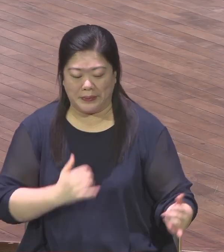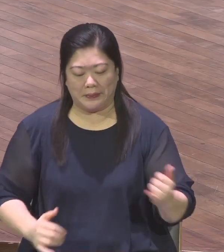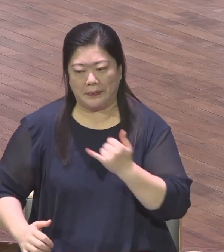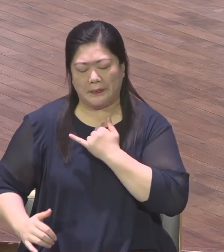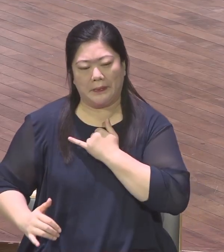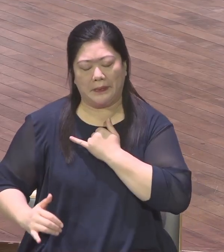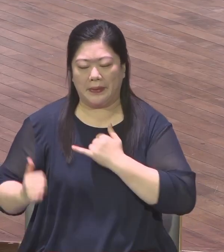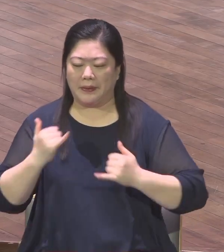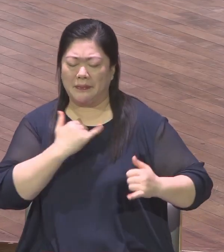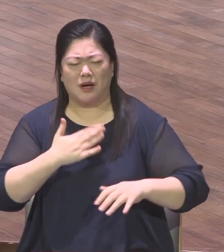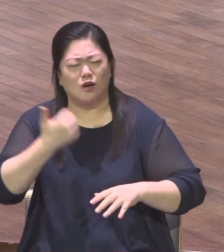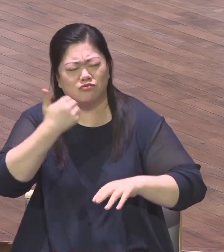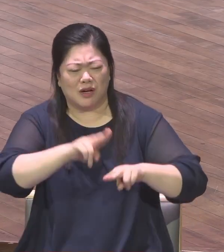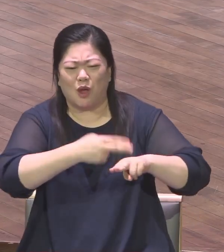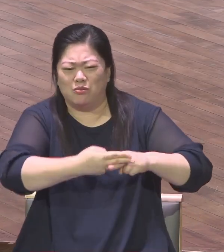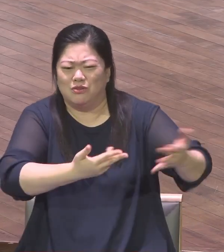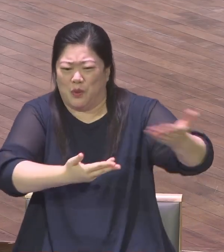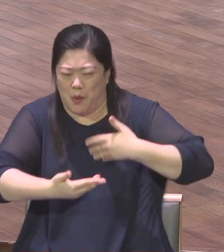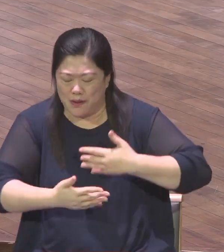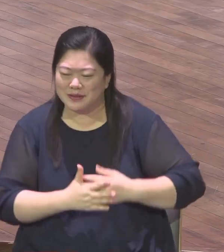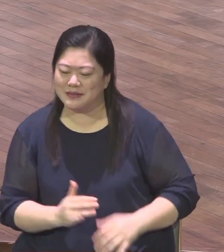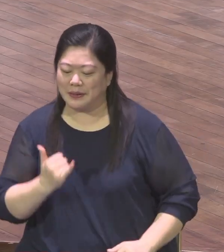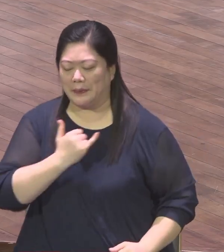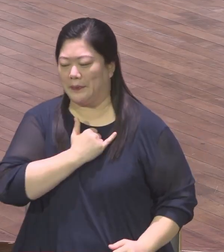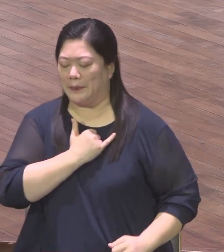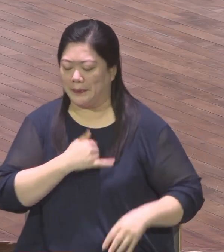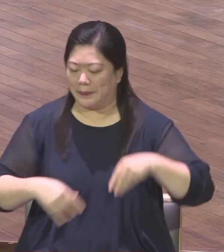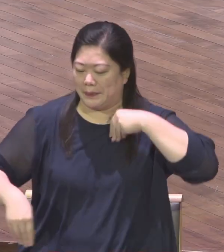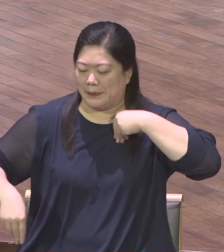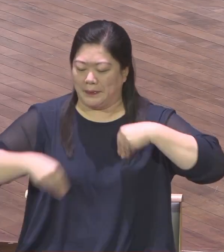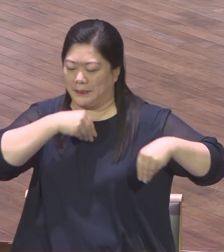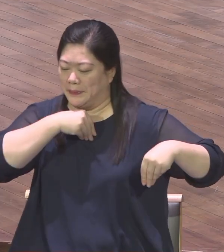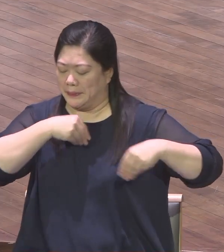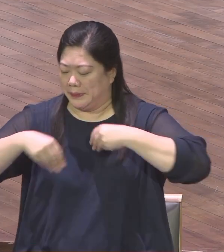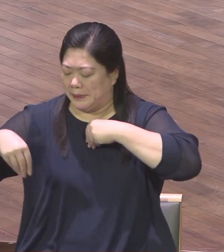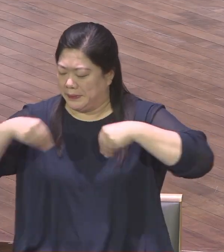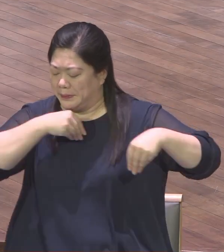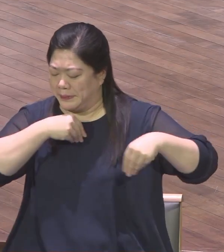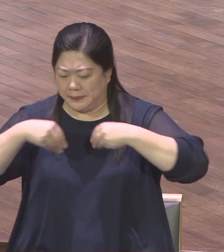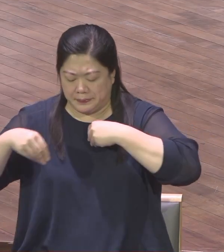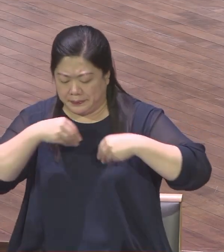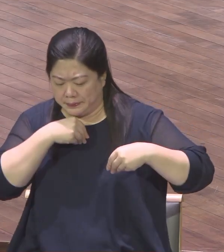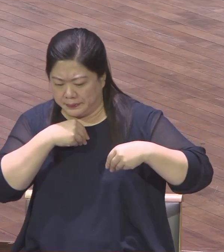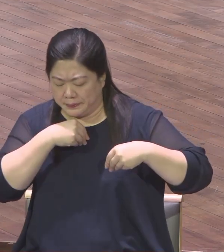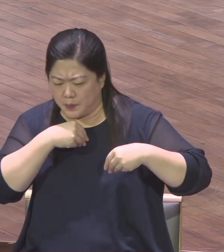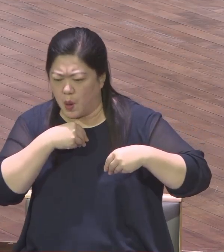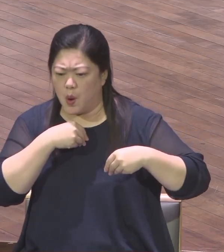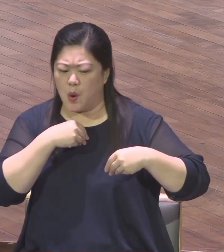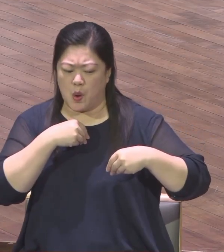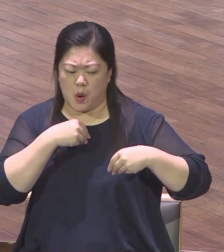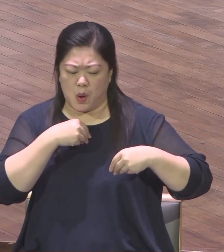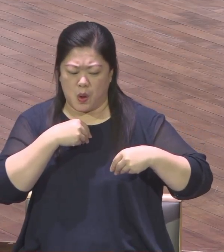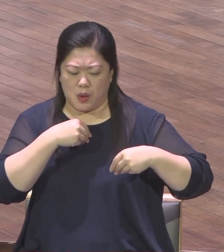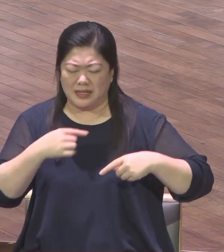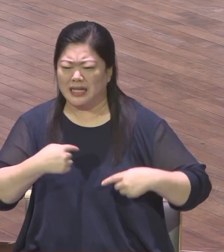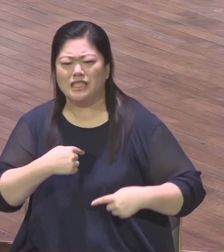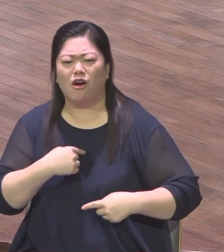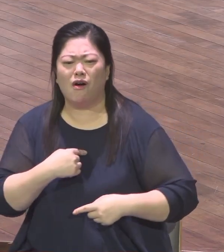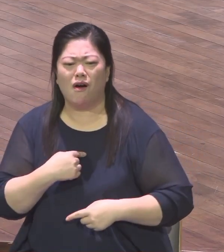이렇게 어떤 선물도 주고 하지요. 선물을 받는데 넥타이를 매보면요, 이거는 에르메스가